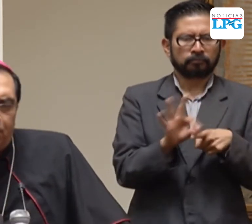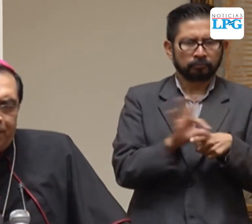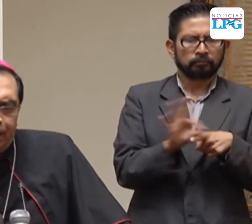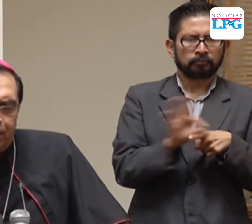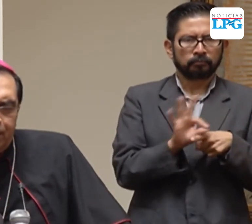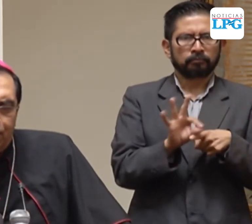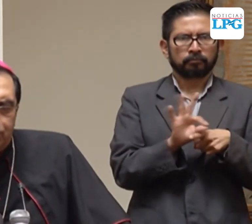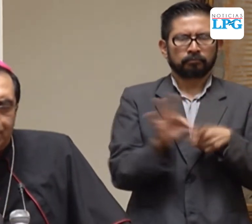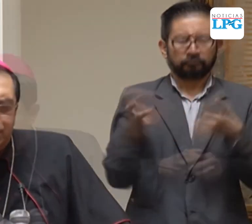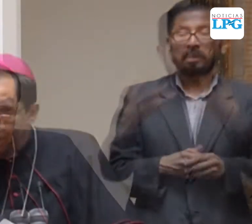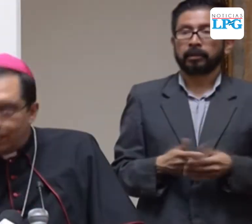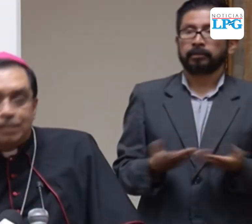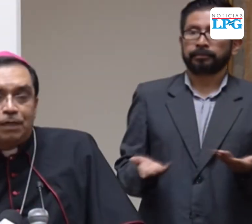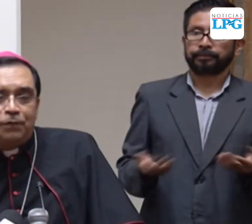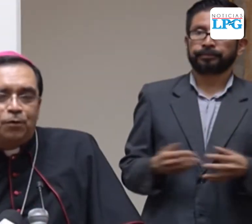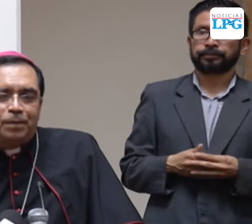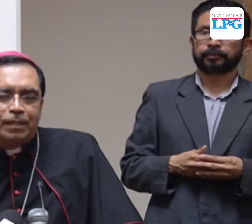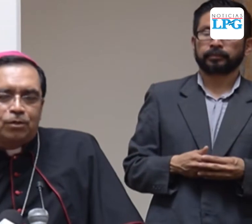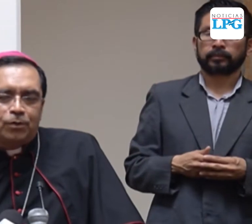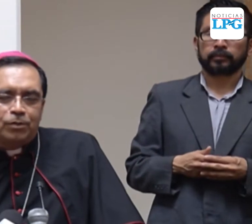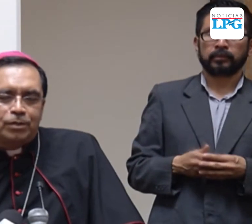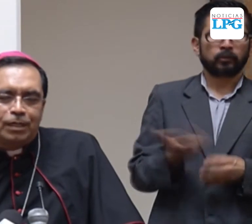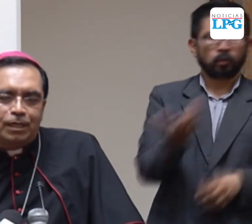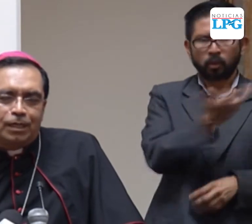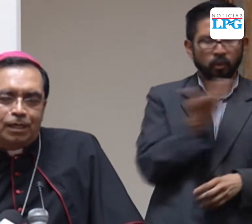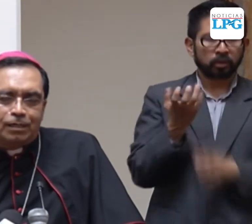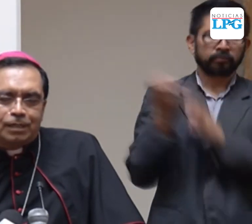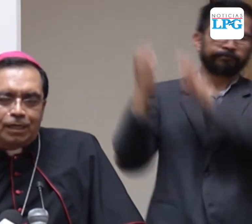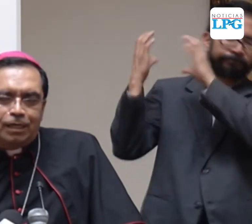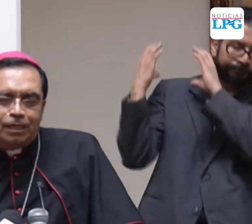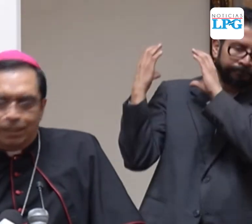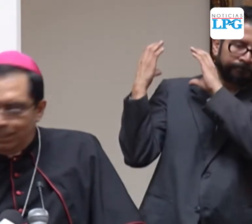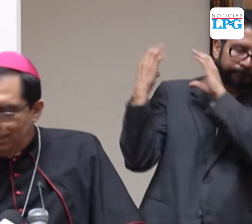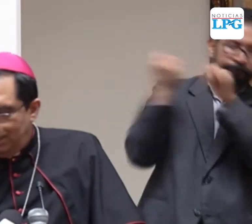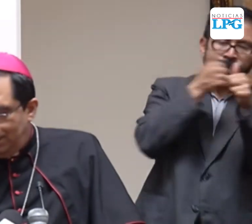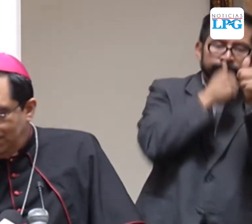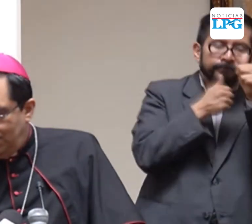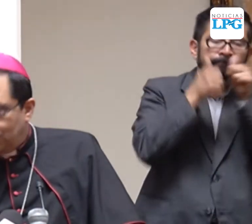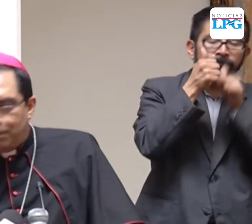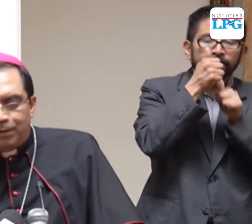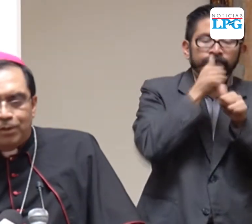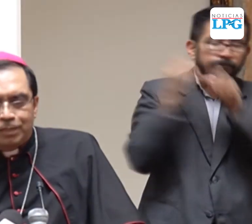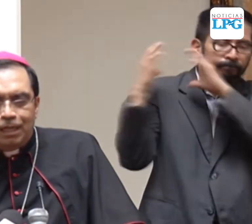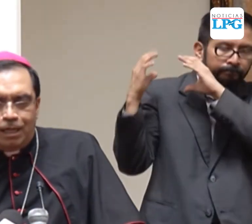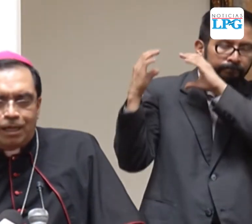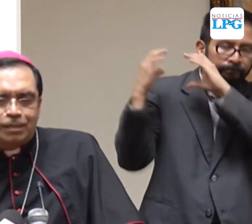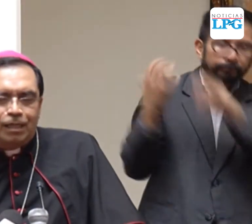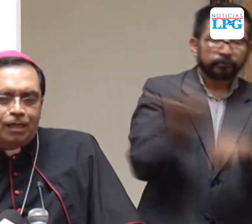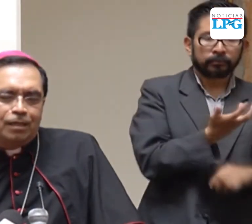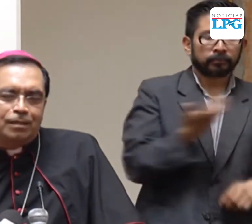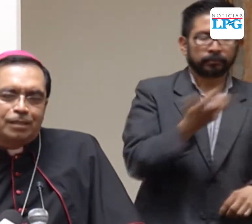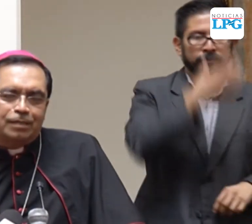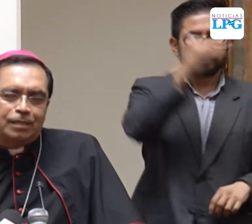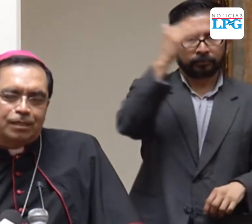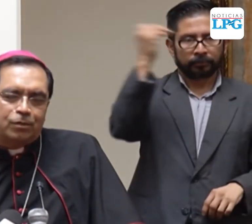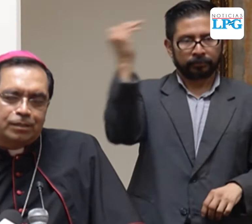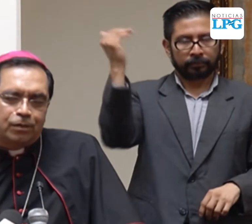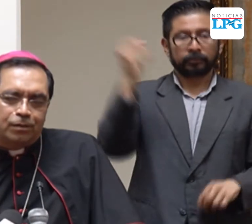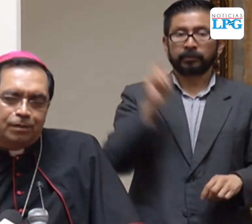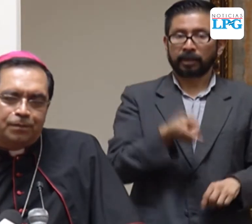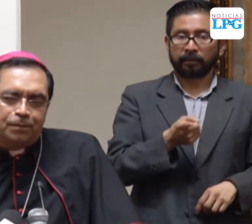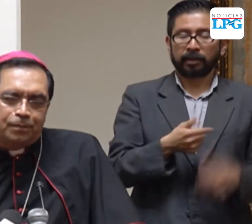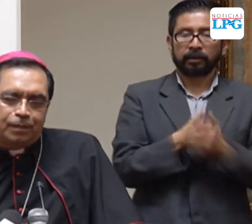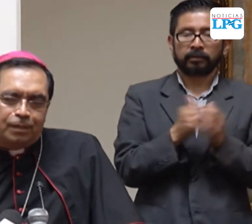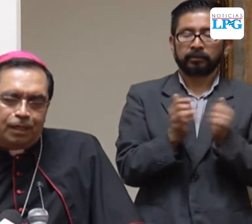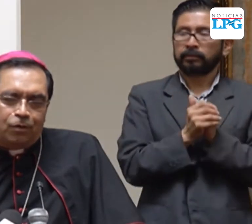para operar la justicia. El desafío para todos es que los pueblos tienen que salir de esa